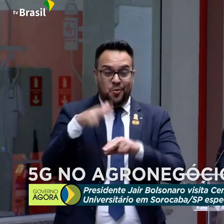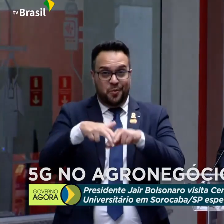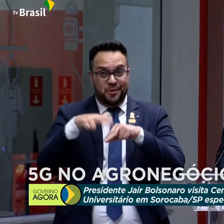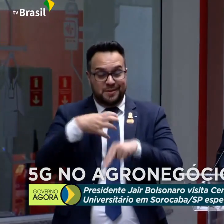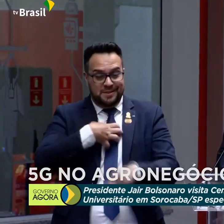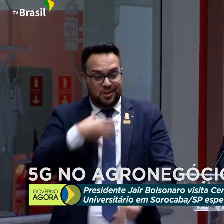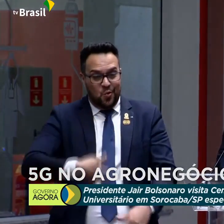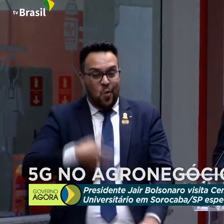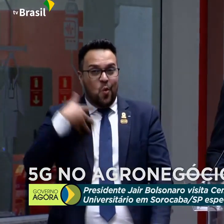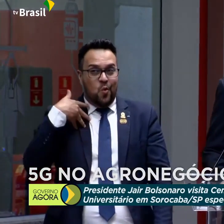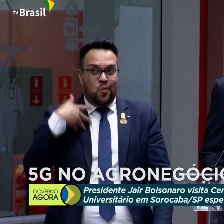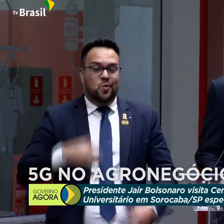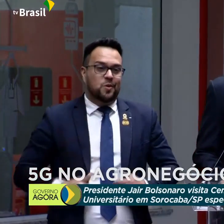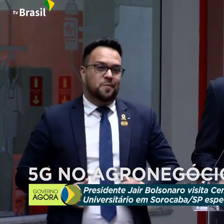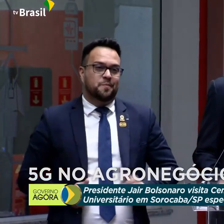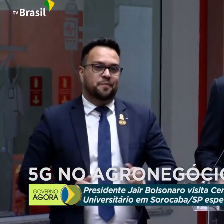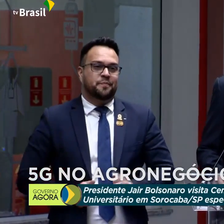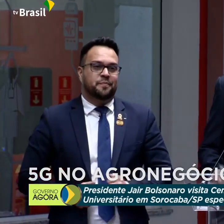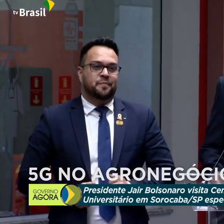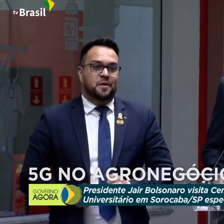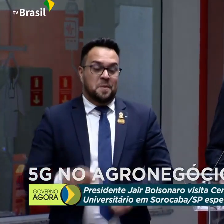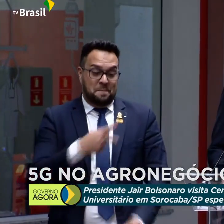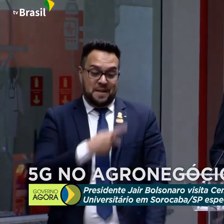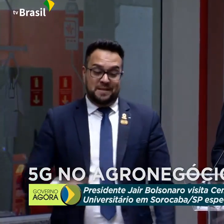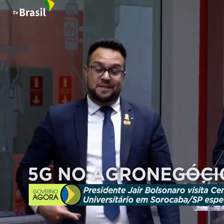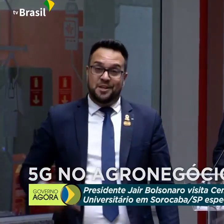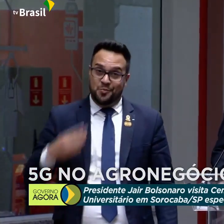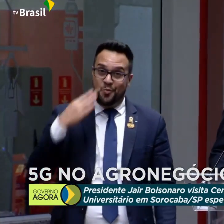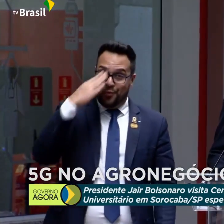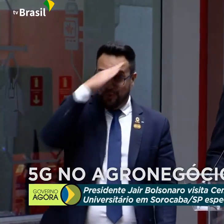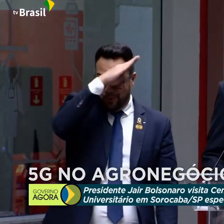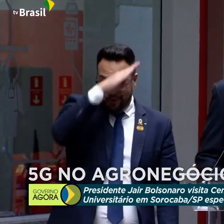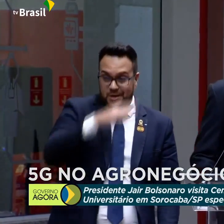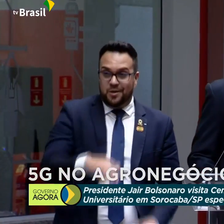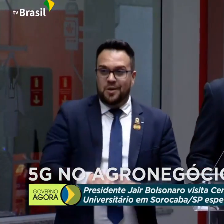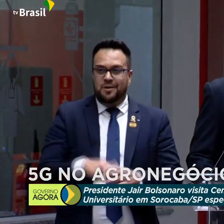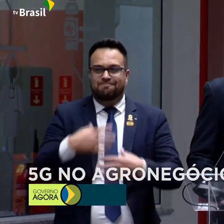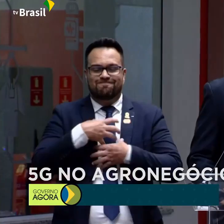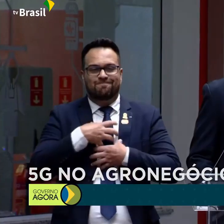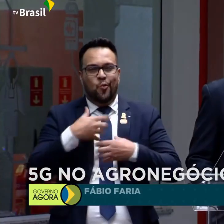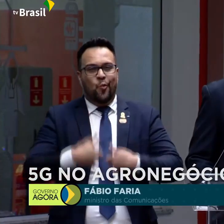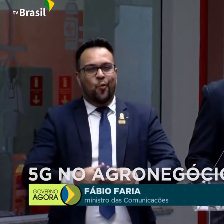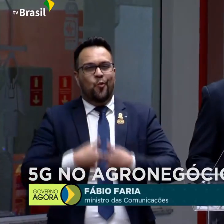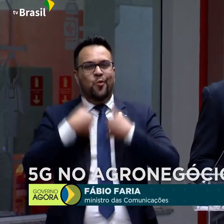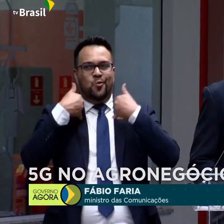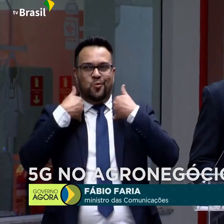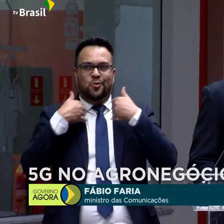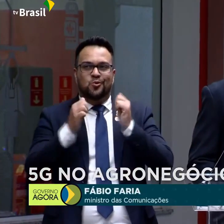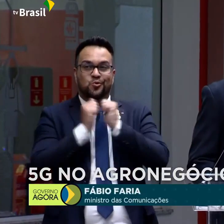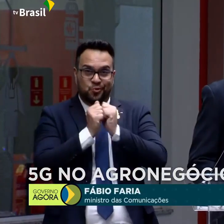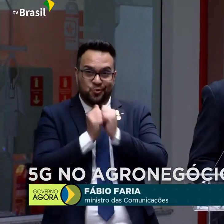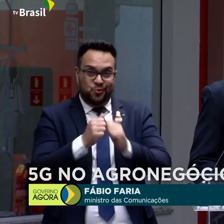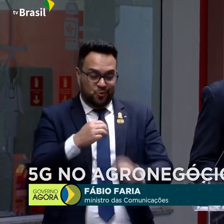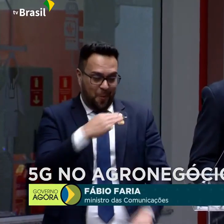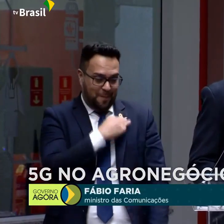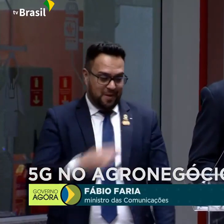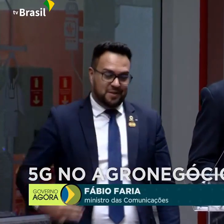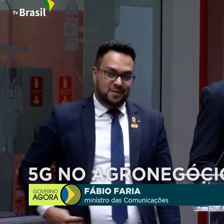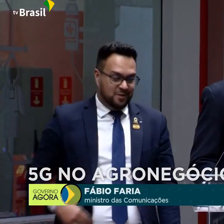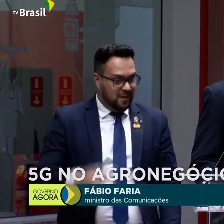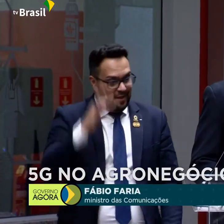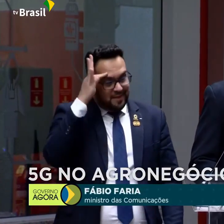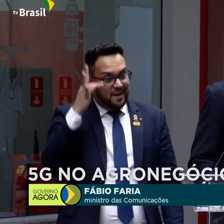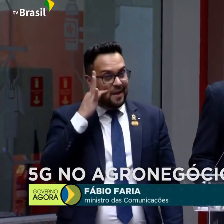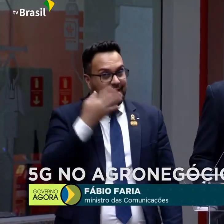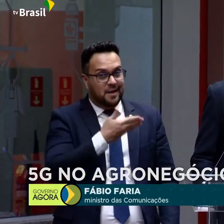orgulho com Jair Bolsonaro, e eu tenho muito orgulho de estar aí ao lado de ministros como ministra